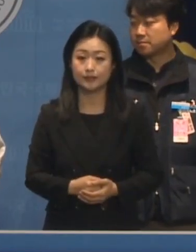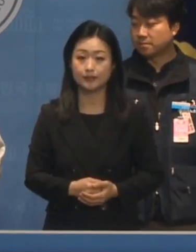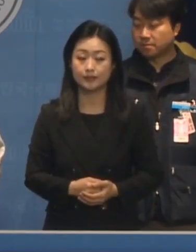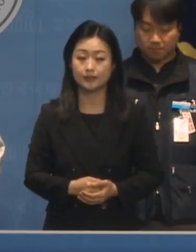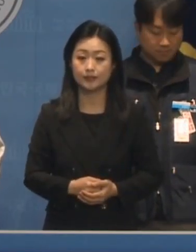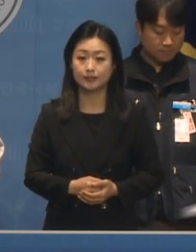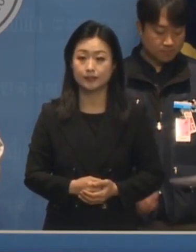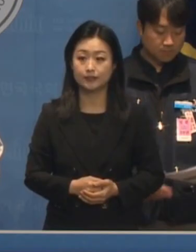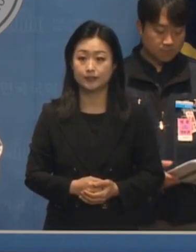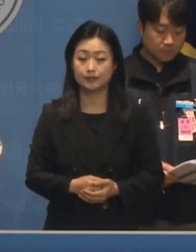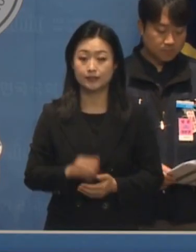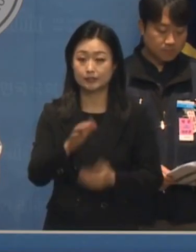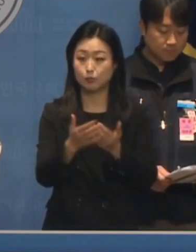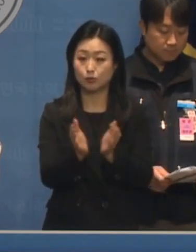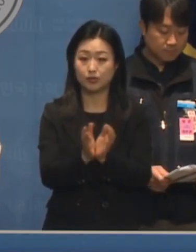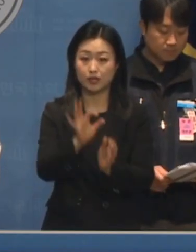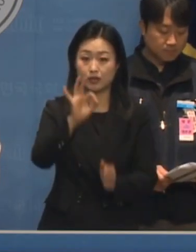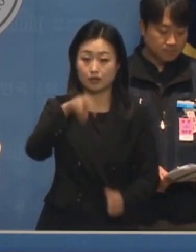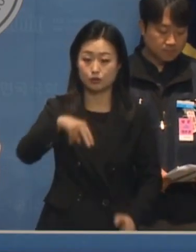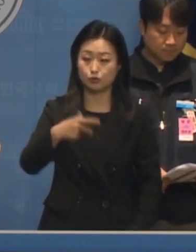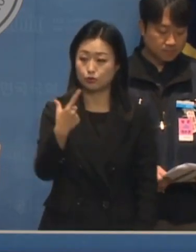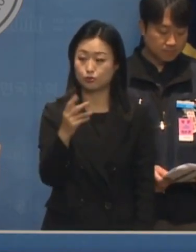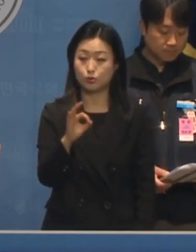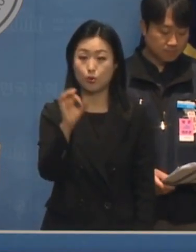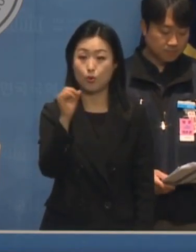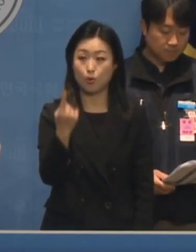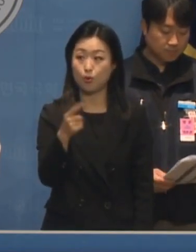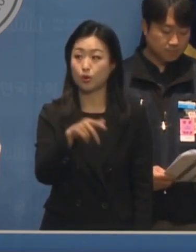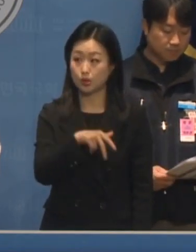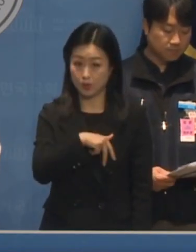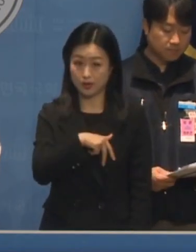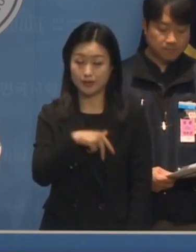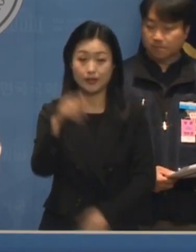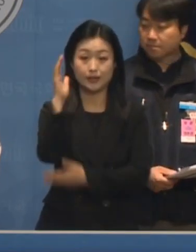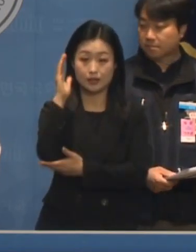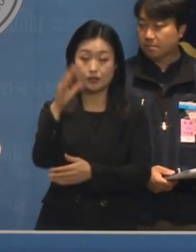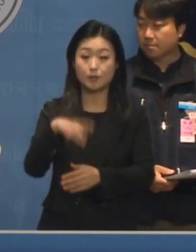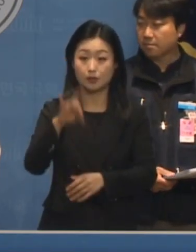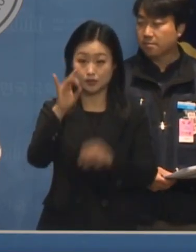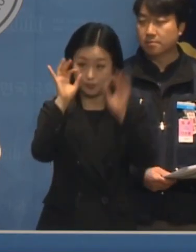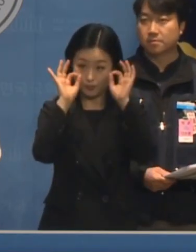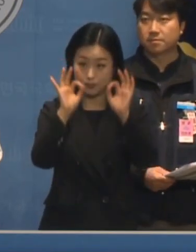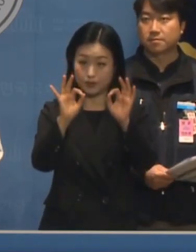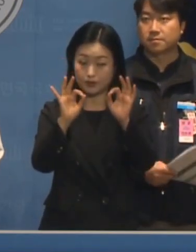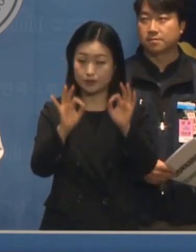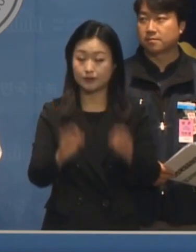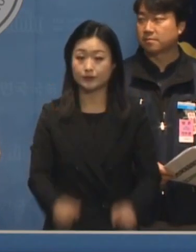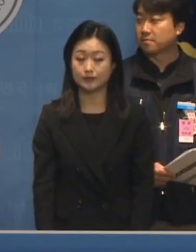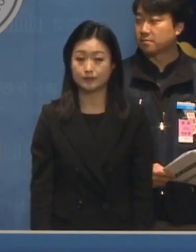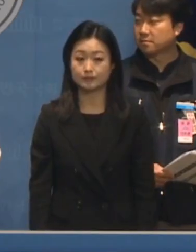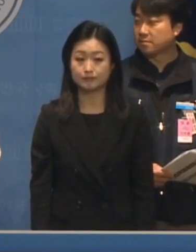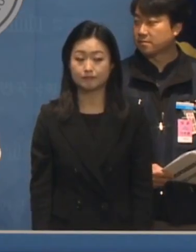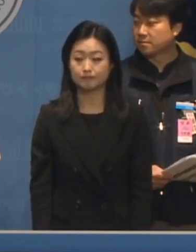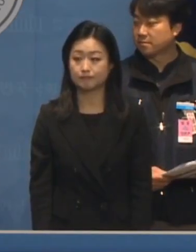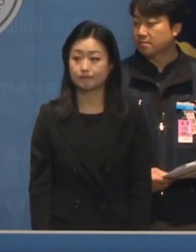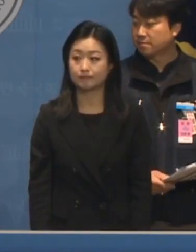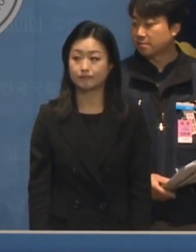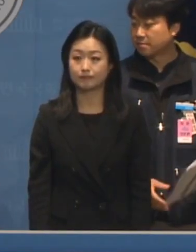어 진보당의 윤종호 의원님 발언을 듣도록 하겠습니다 큰박스 부탁드립 아